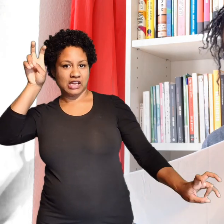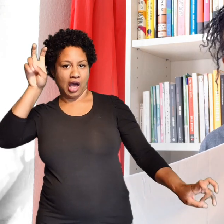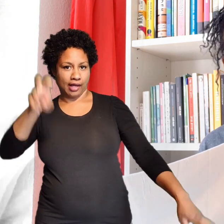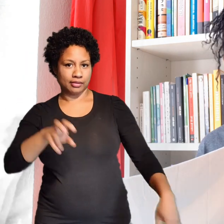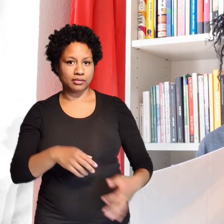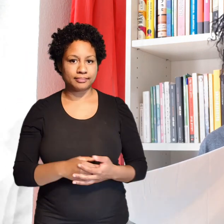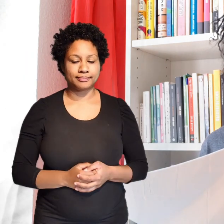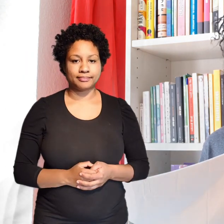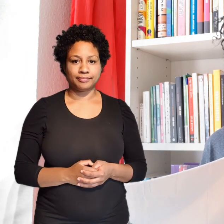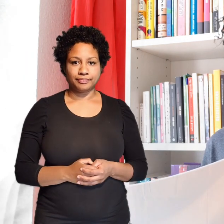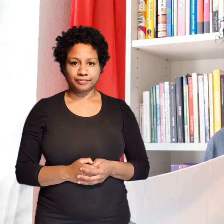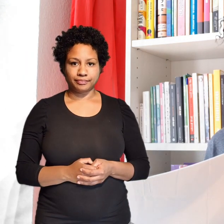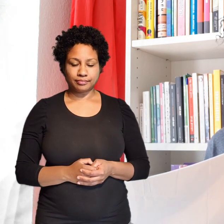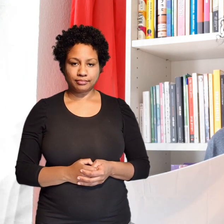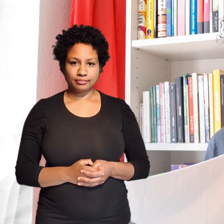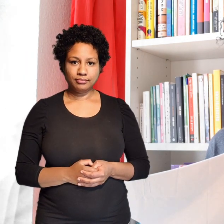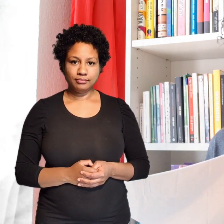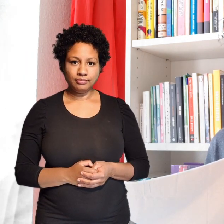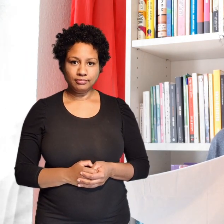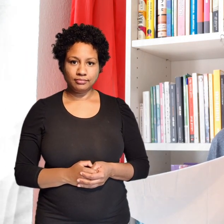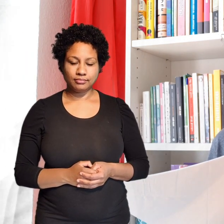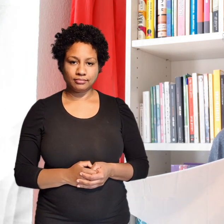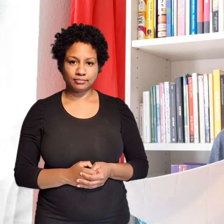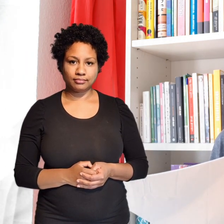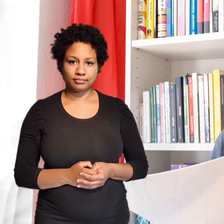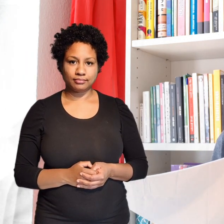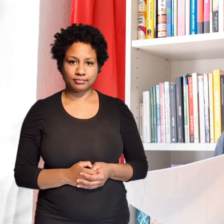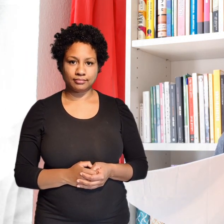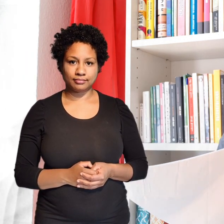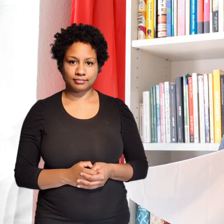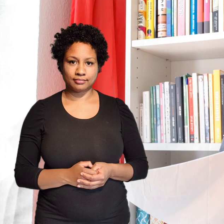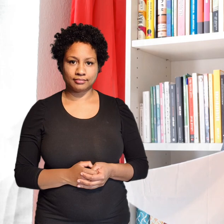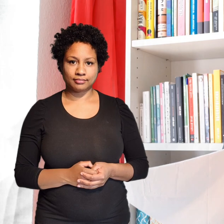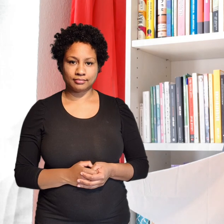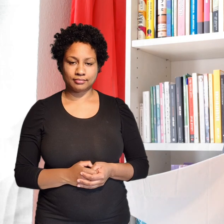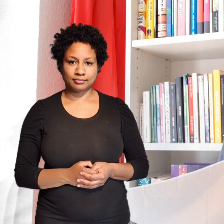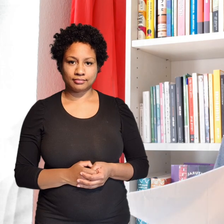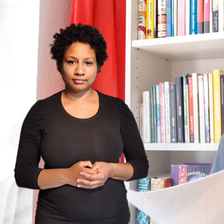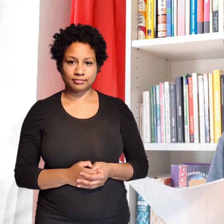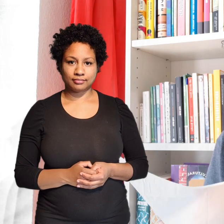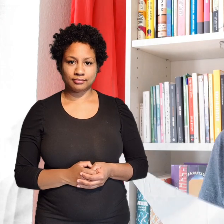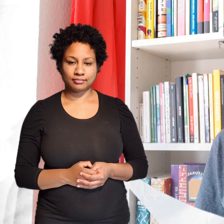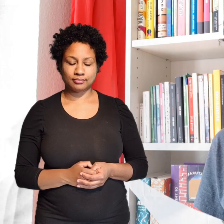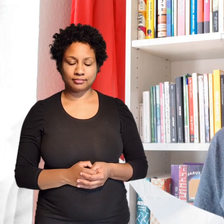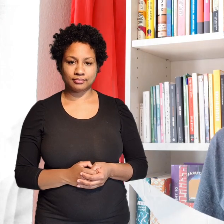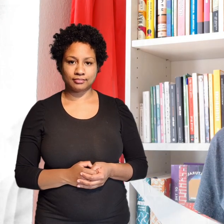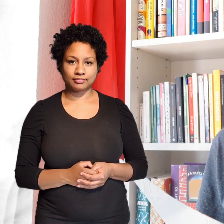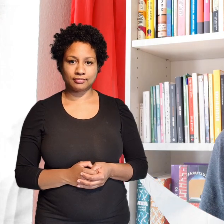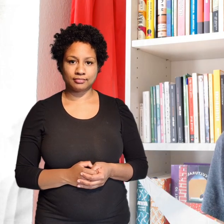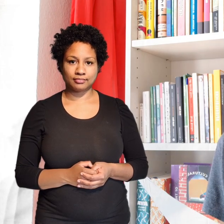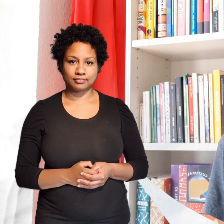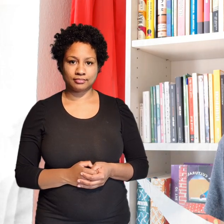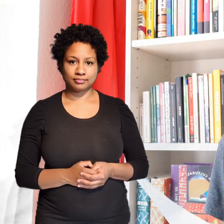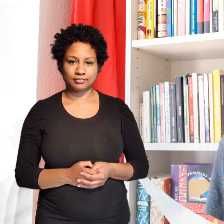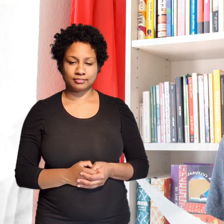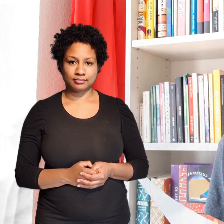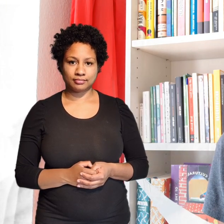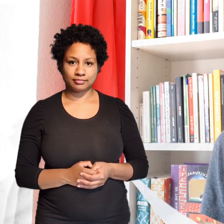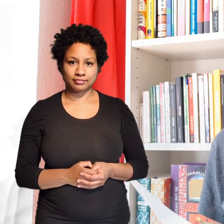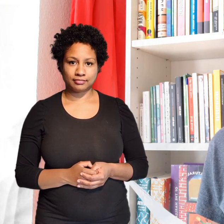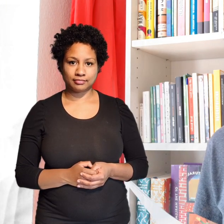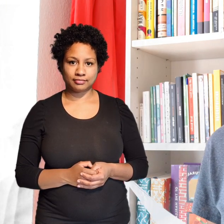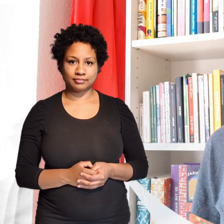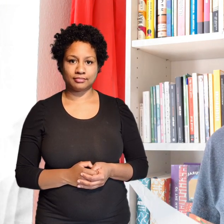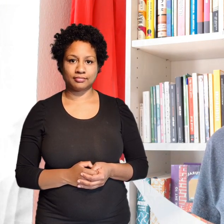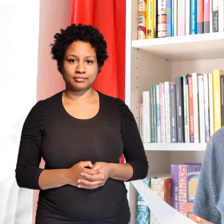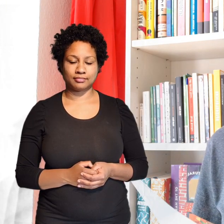also citizens. Serious and good art has always existed to help, to